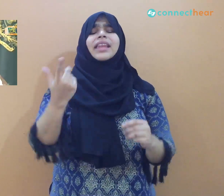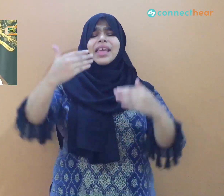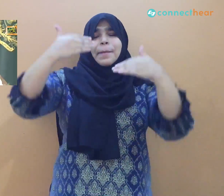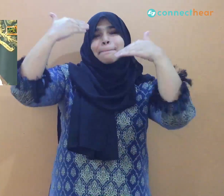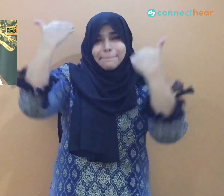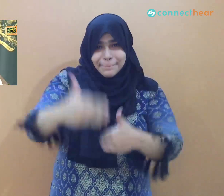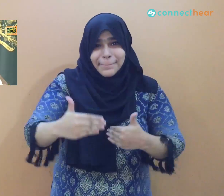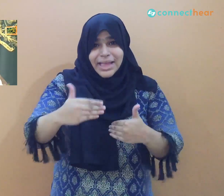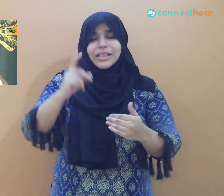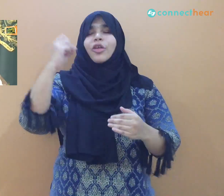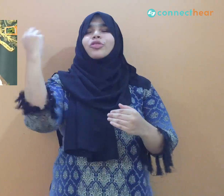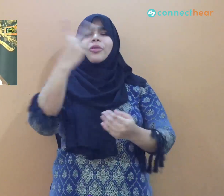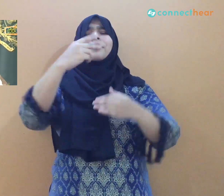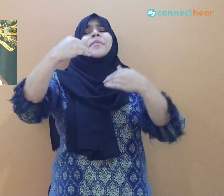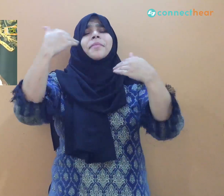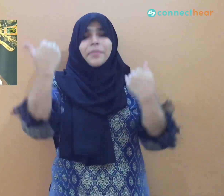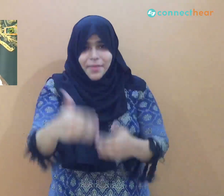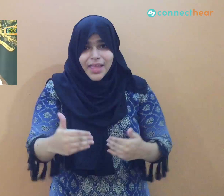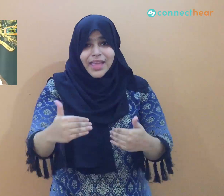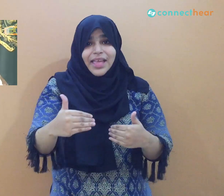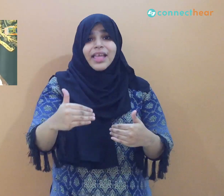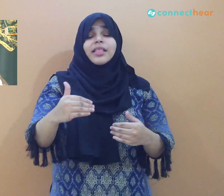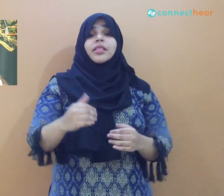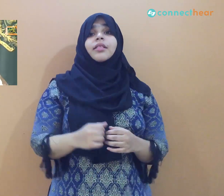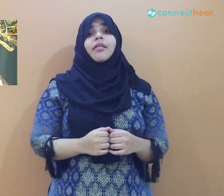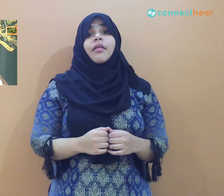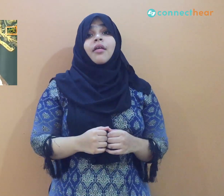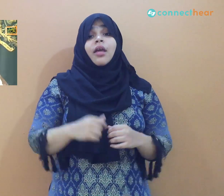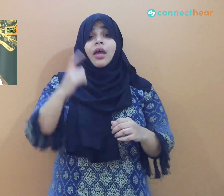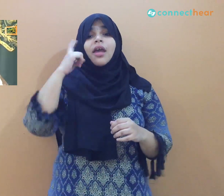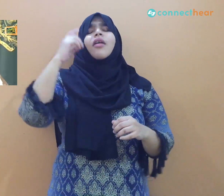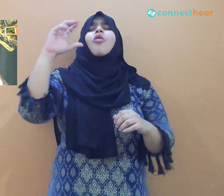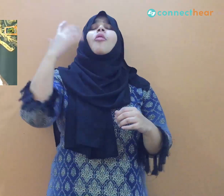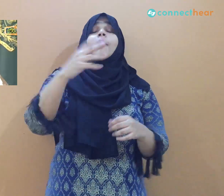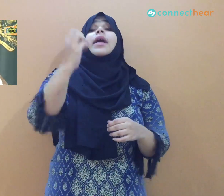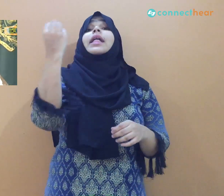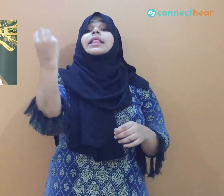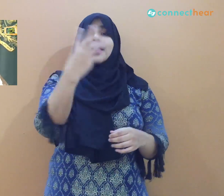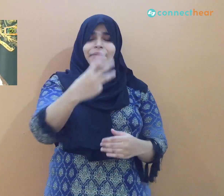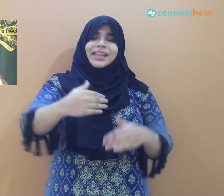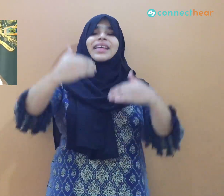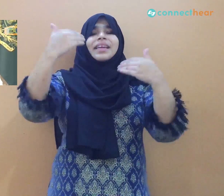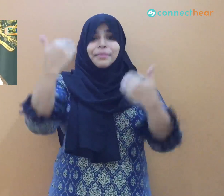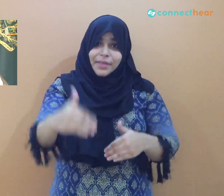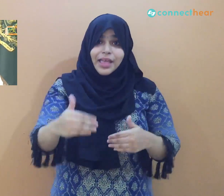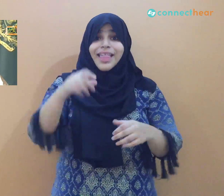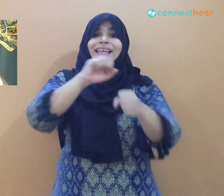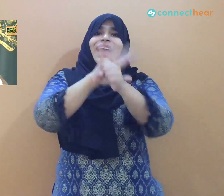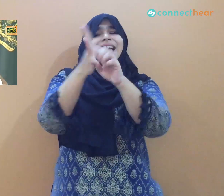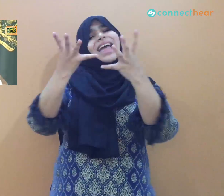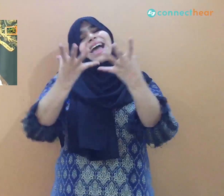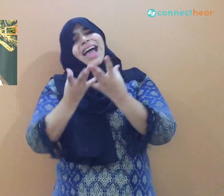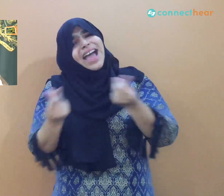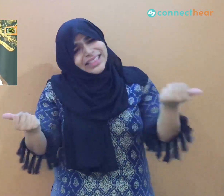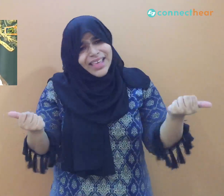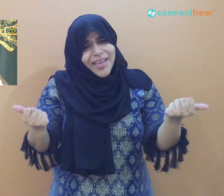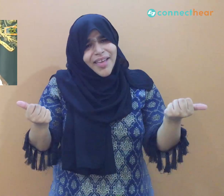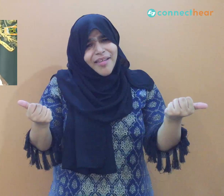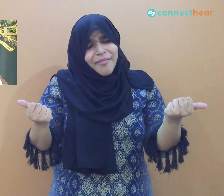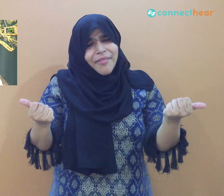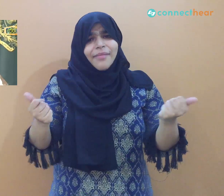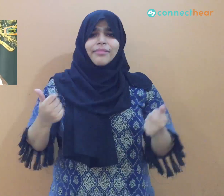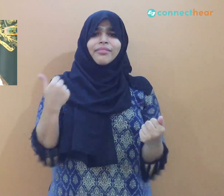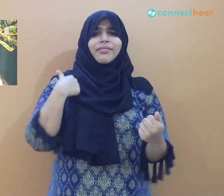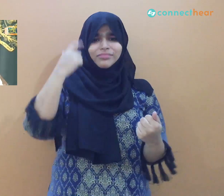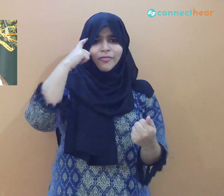لاک ڈاؤن کریں یا 2 مہینہ لاک ڈاؤن کریں، چلے 3 مہینے بھی کر دیں اور اس کے بعد کرونا وائرس ختم ہو جائے گی،